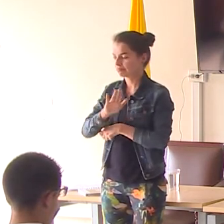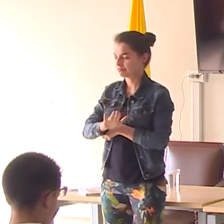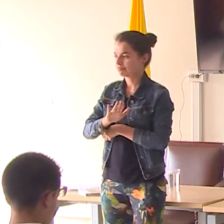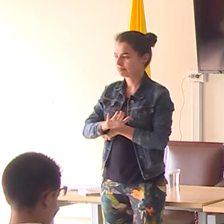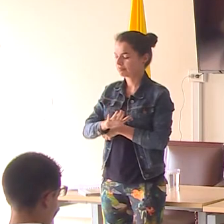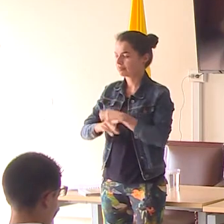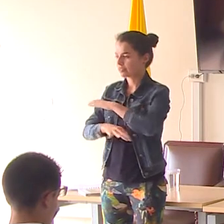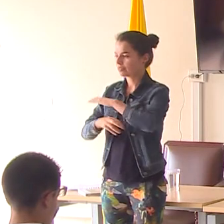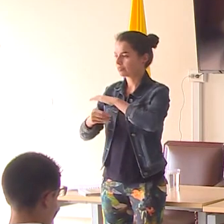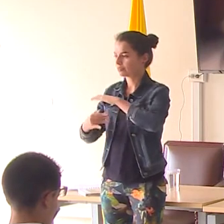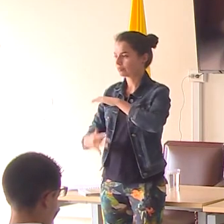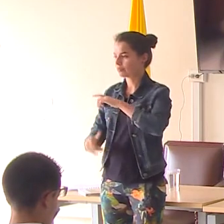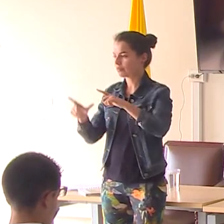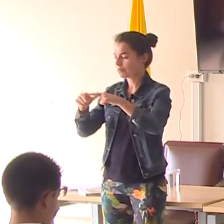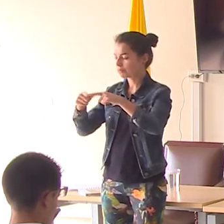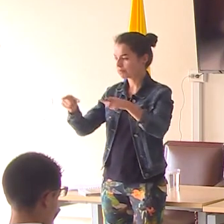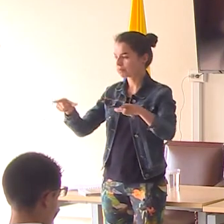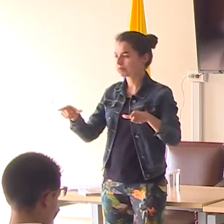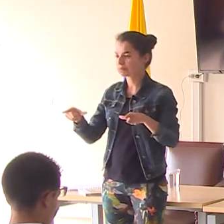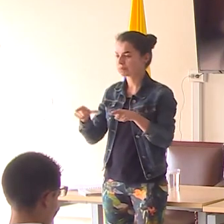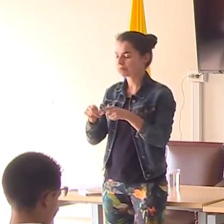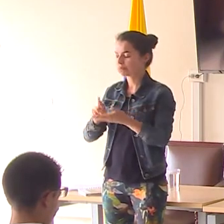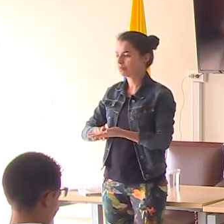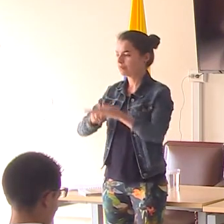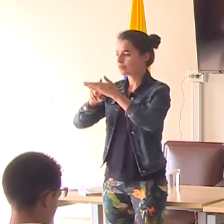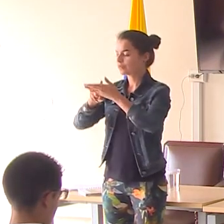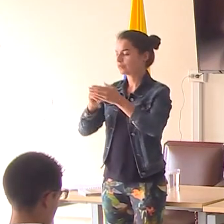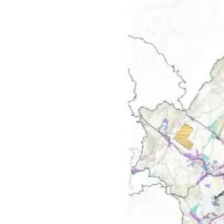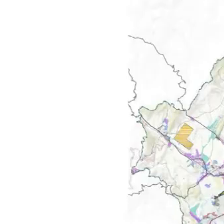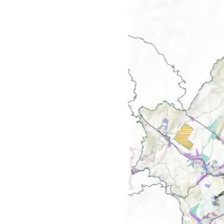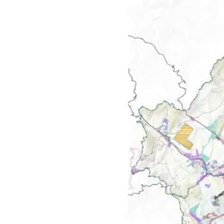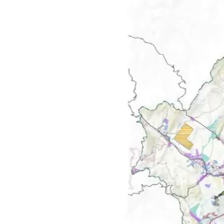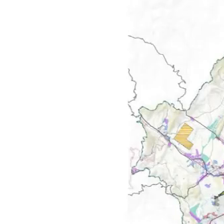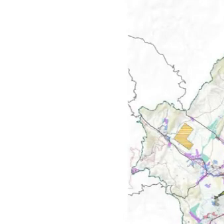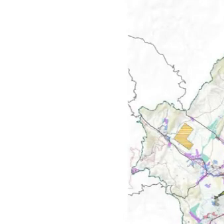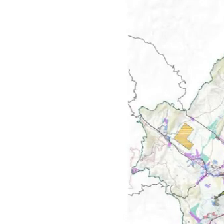que están en el cuadrito de recuperación morfológica